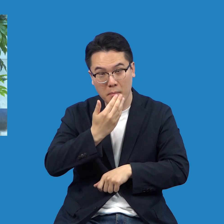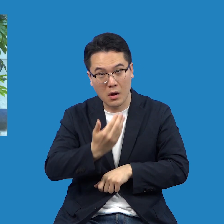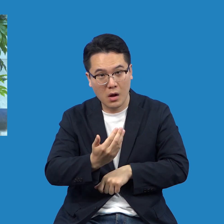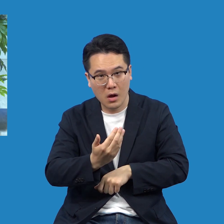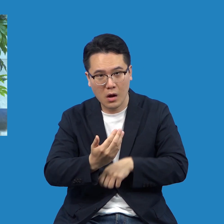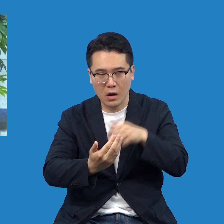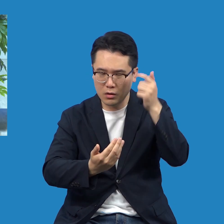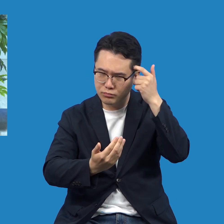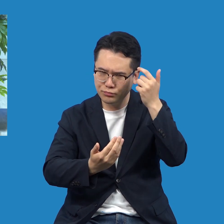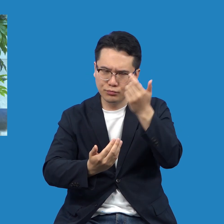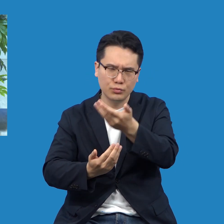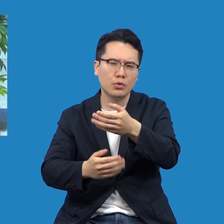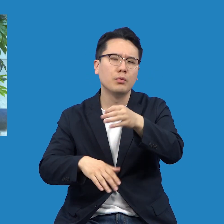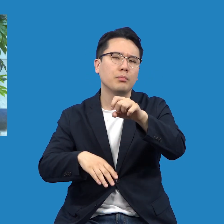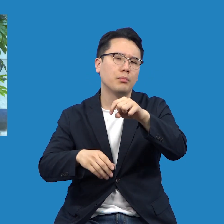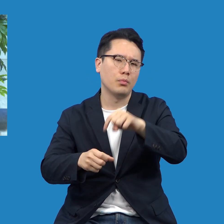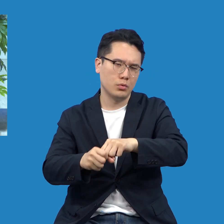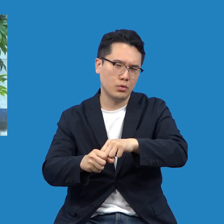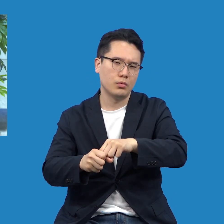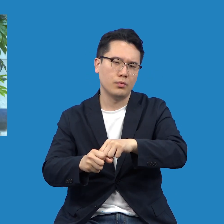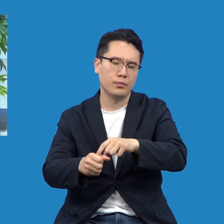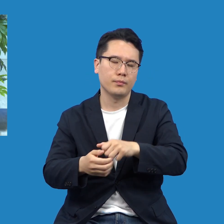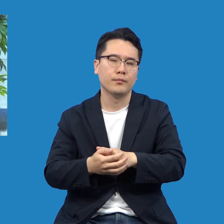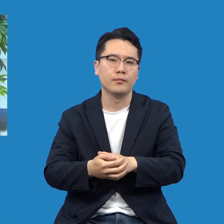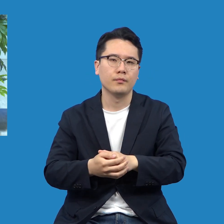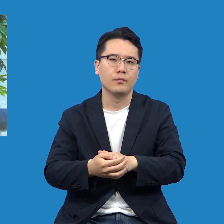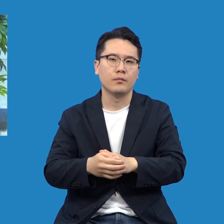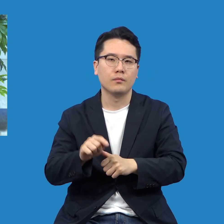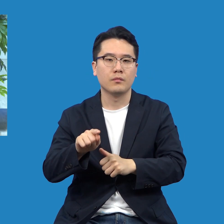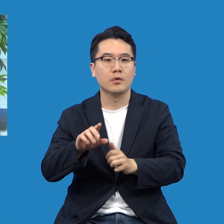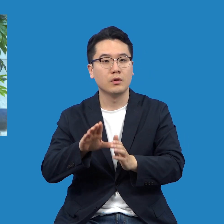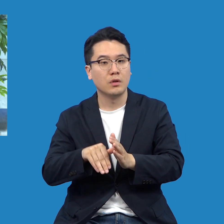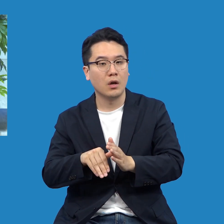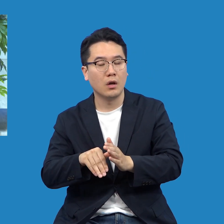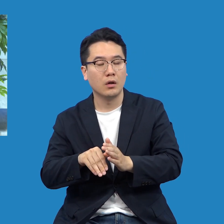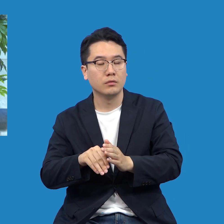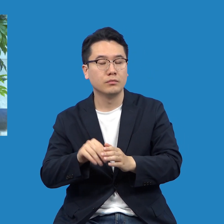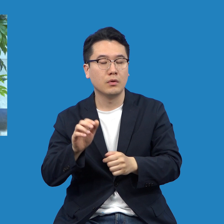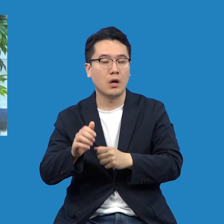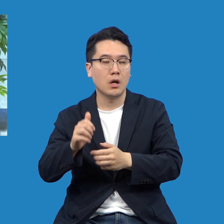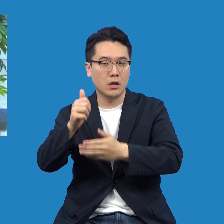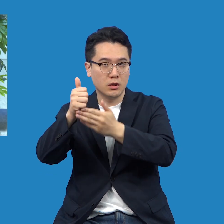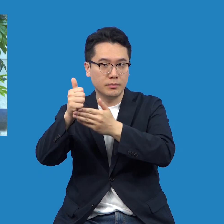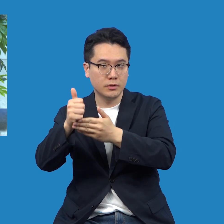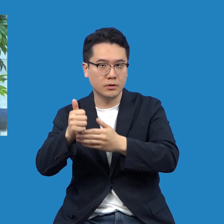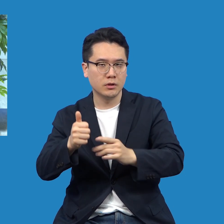그랬습니다. 그때 하나님이 이스라엘의 예언자